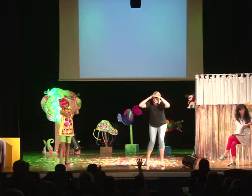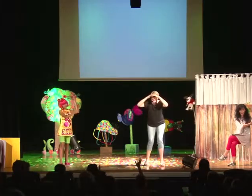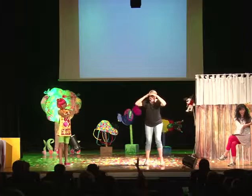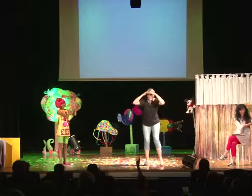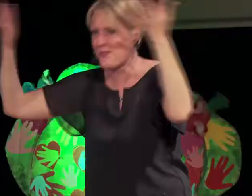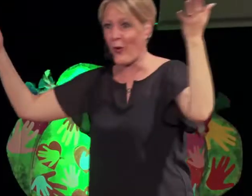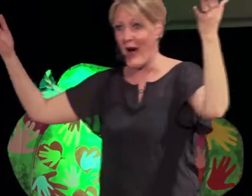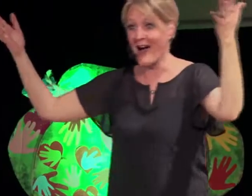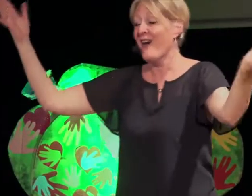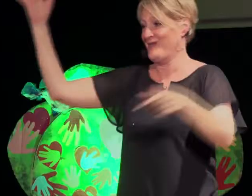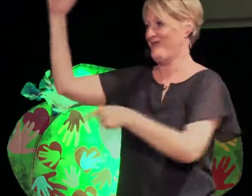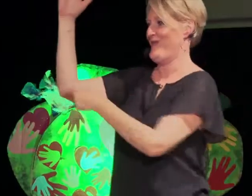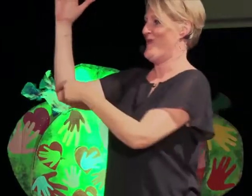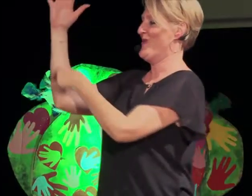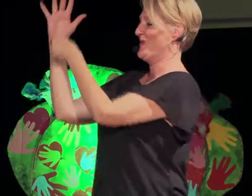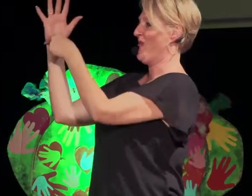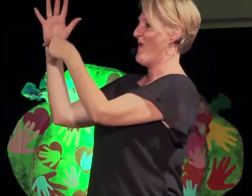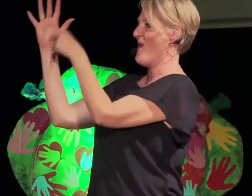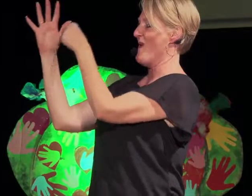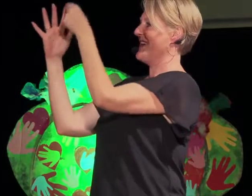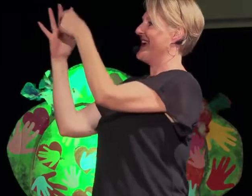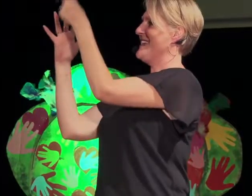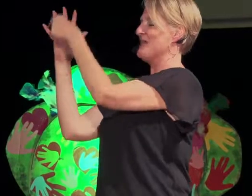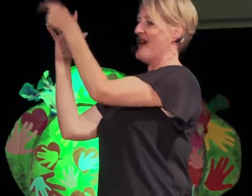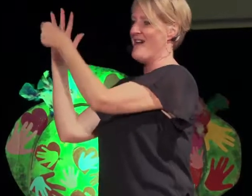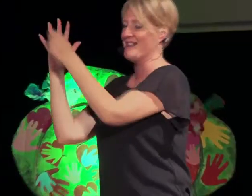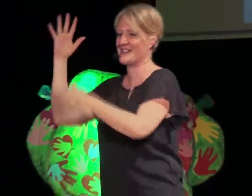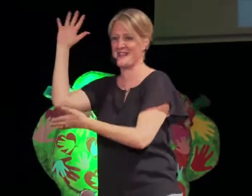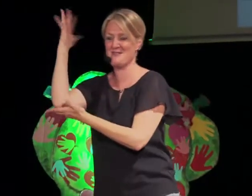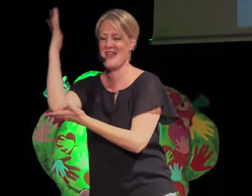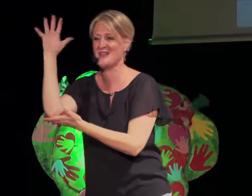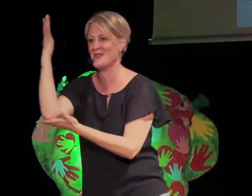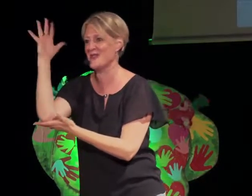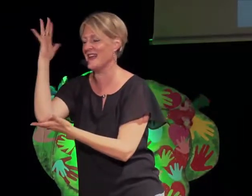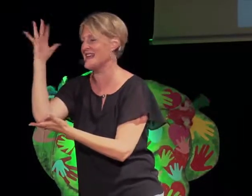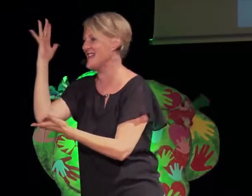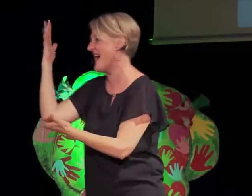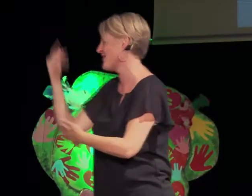Eh oui, et pourquoi? Le tronc et les branches, bien sûr, les arbres.